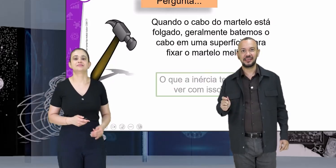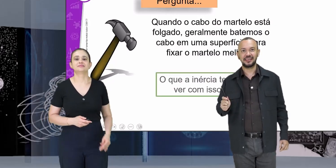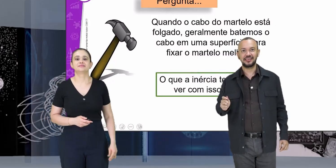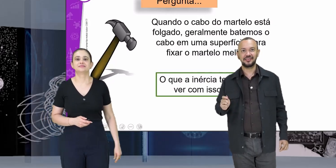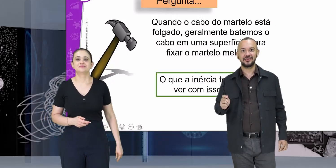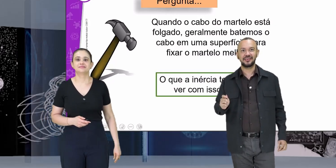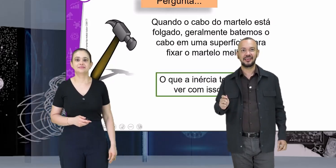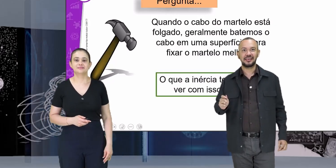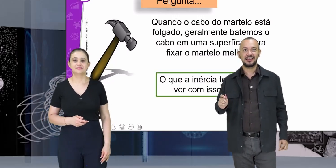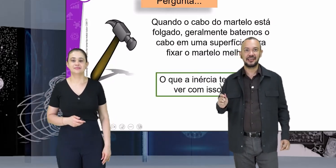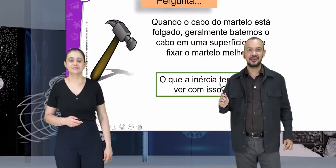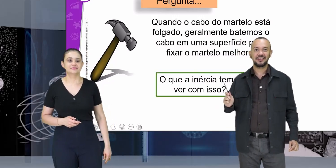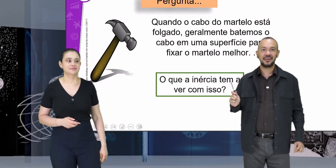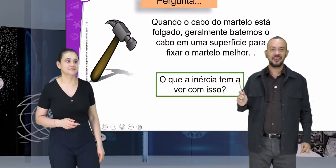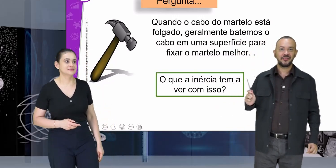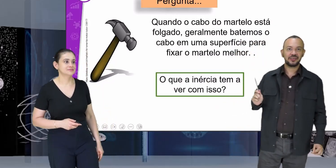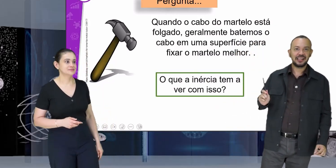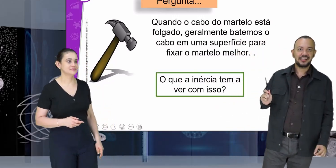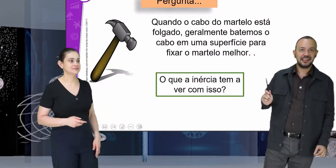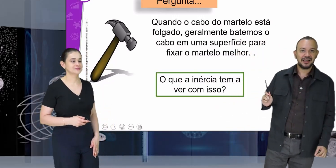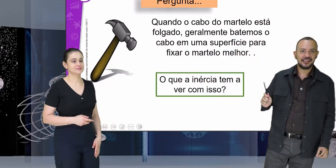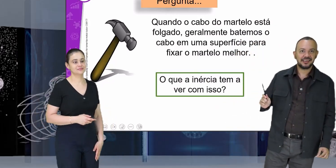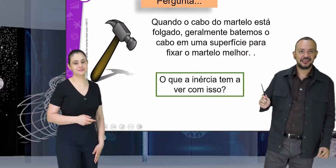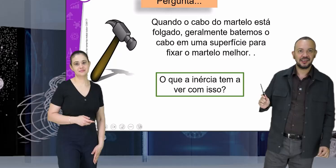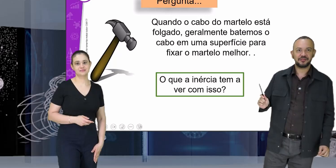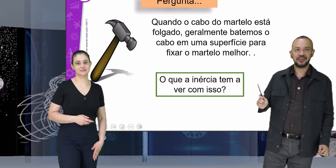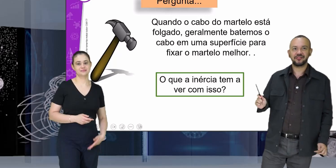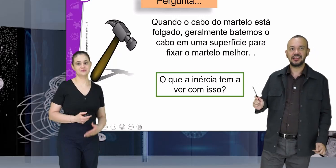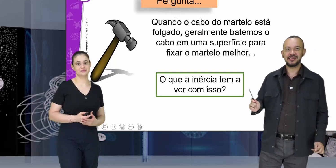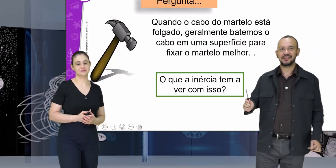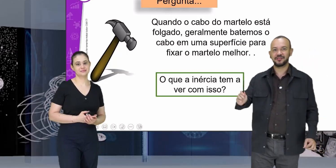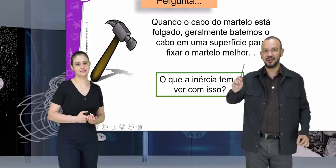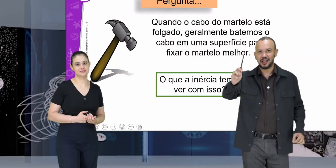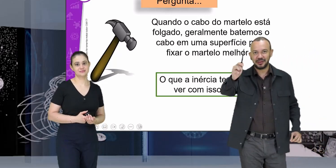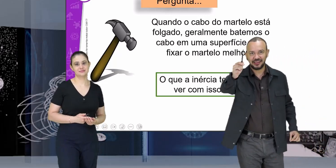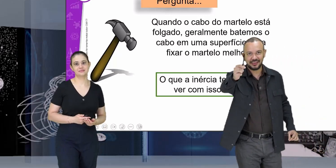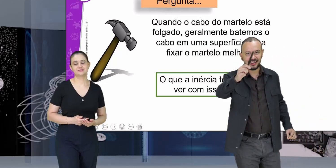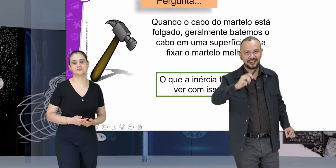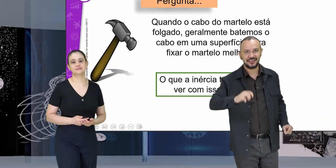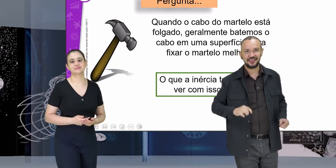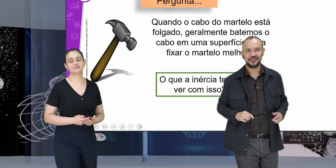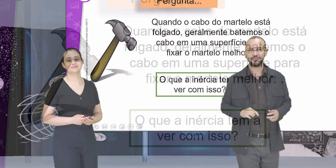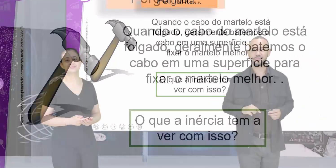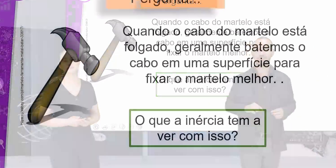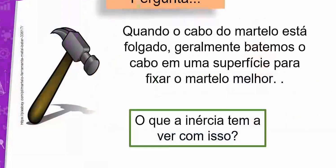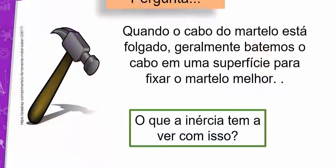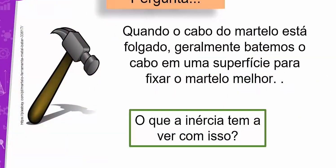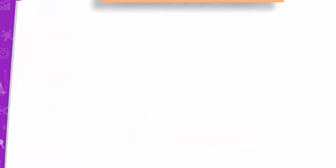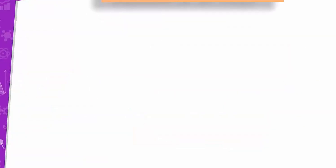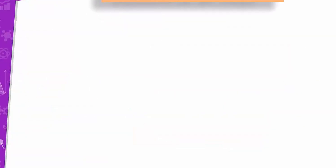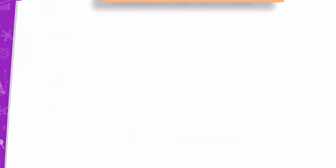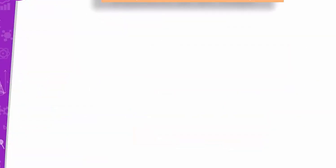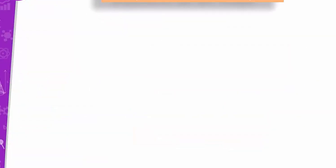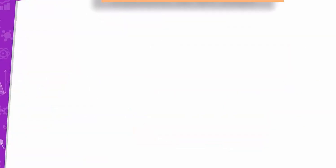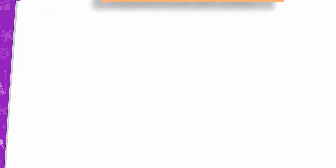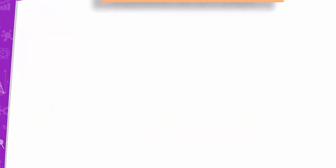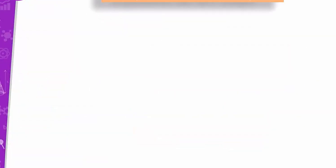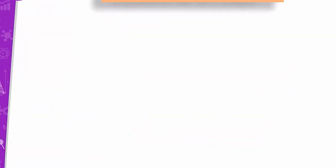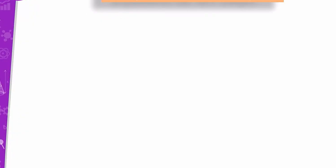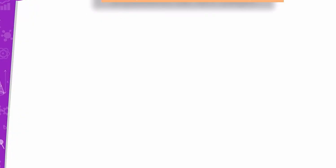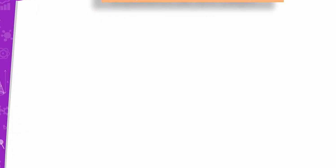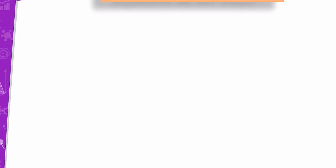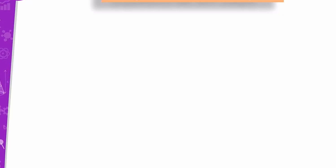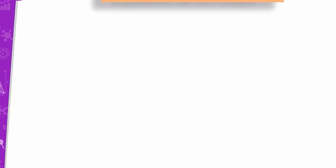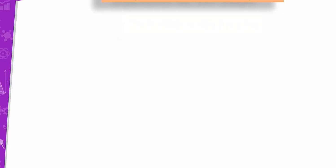O martelinho. E o que a inércia tem a ver com isso? Vamos lá, manda na tela. O que tem a